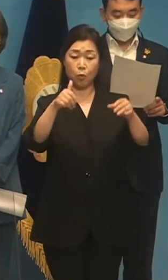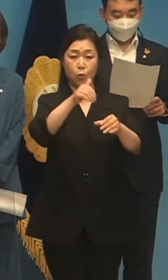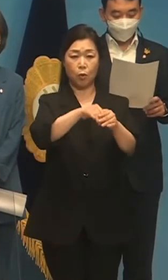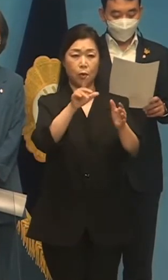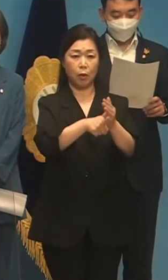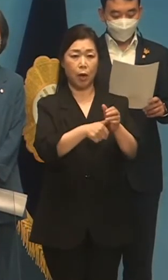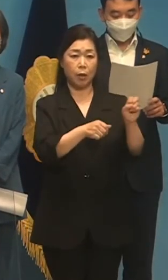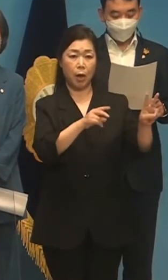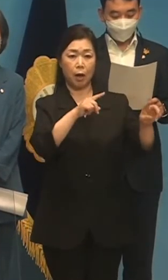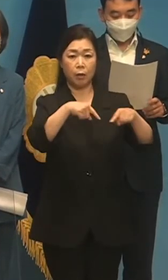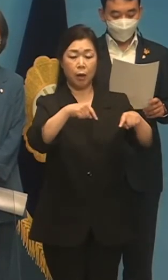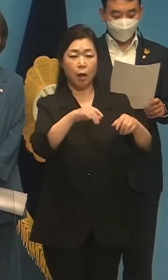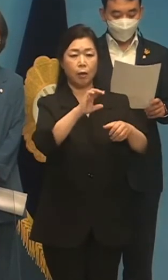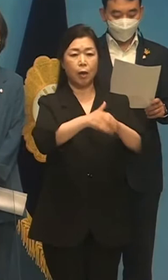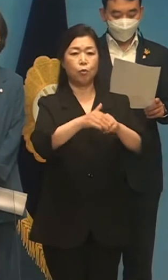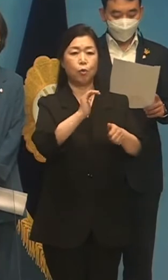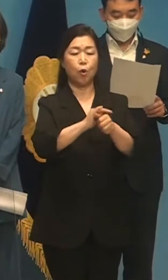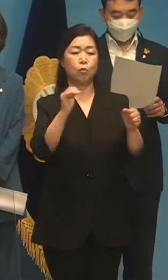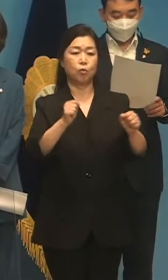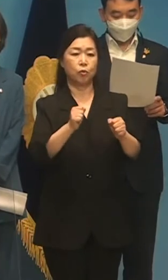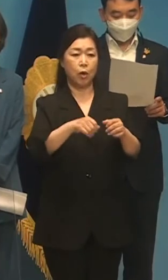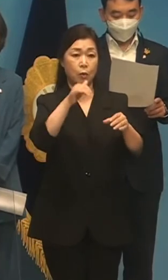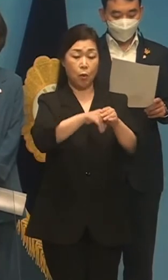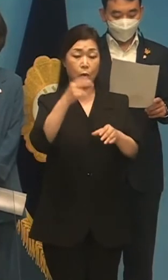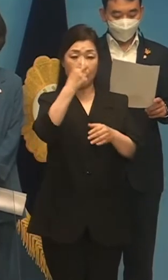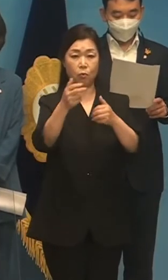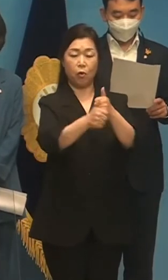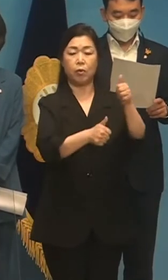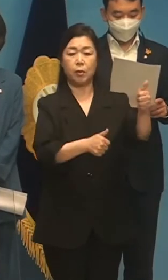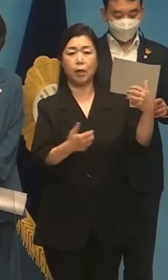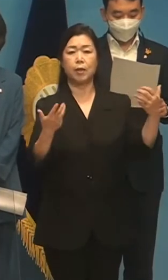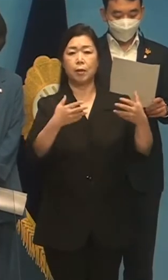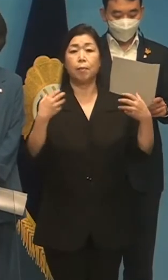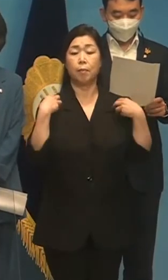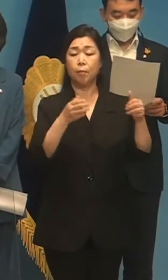총선에서 제1야당의 대구 경북권역 선대위원장을